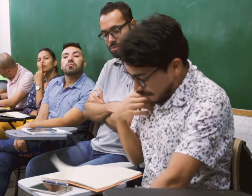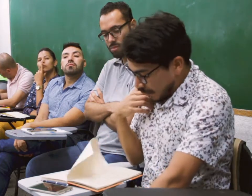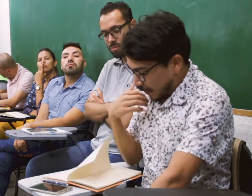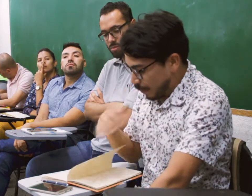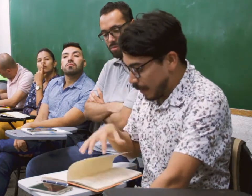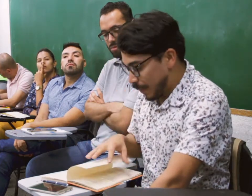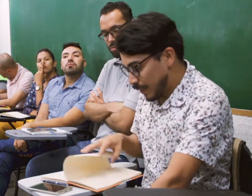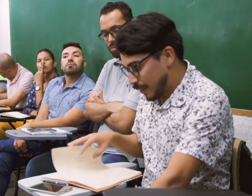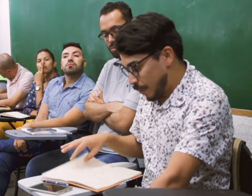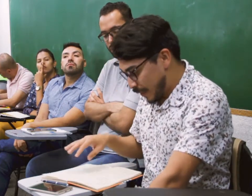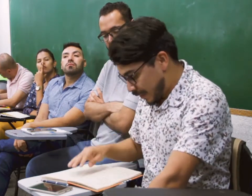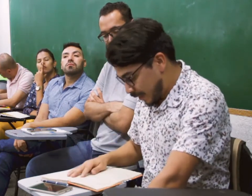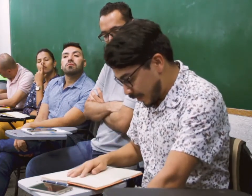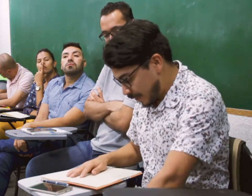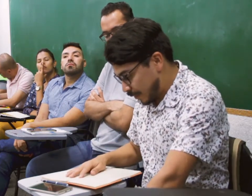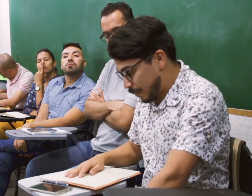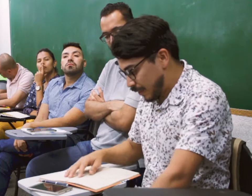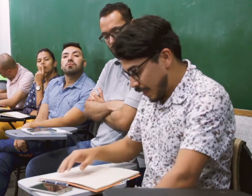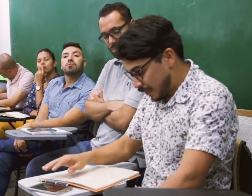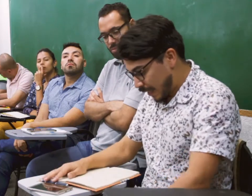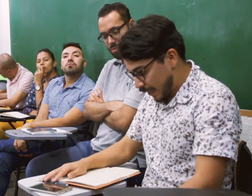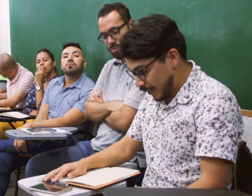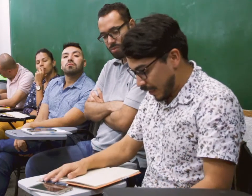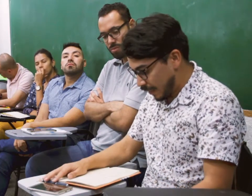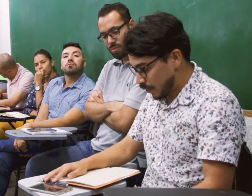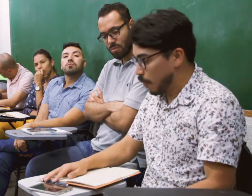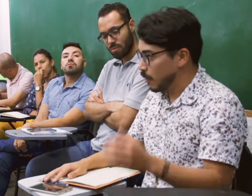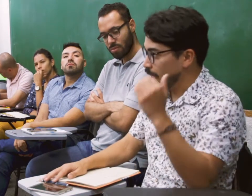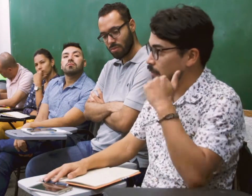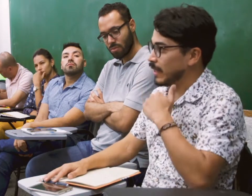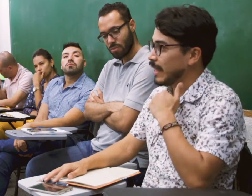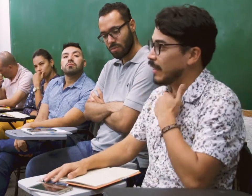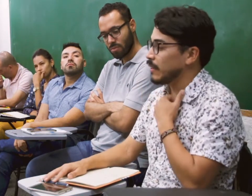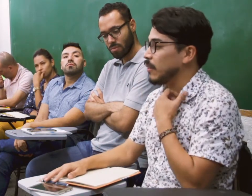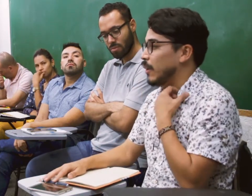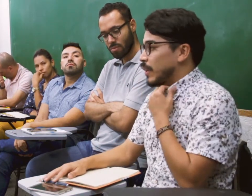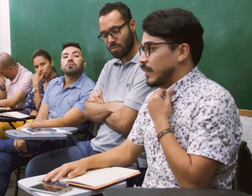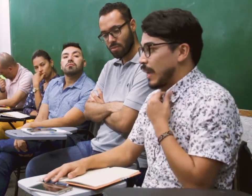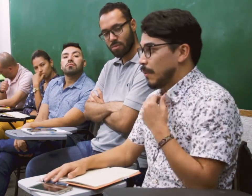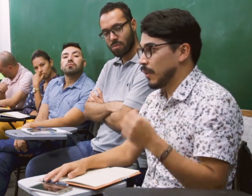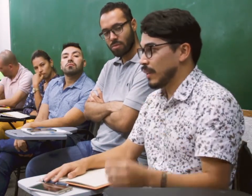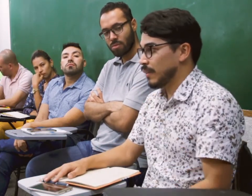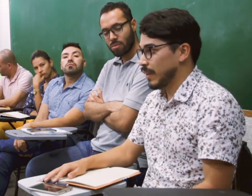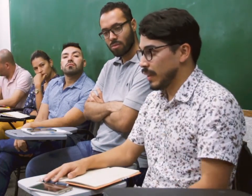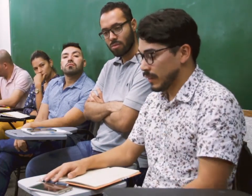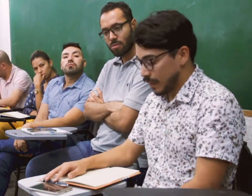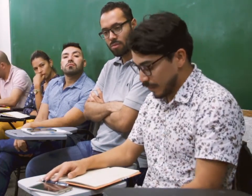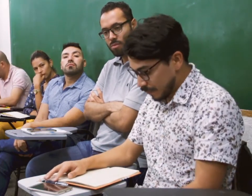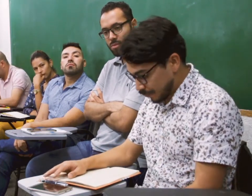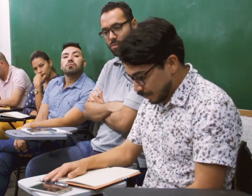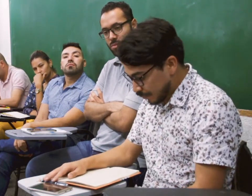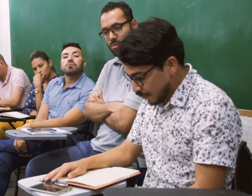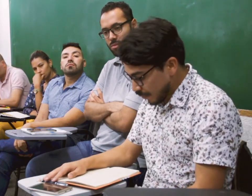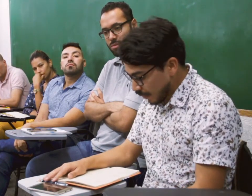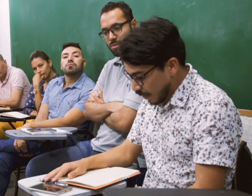Otra que me parece también interesante es pensarse la equidad como una igualdad orientada por las